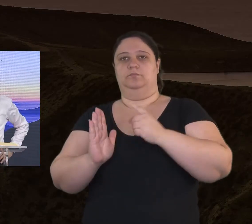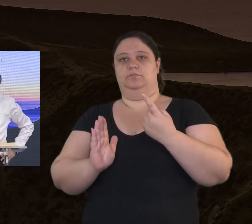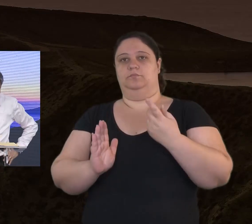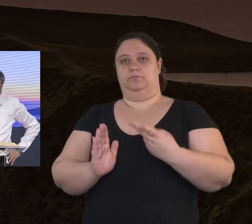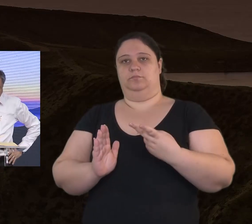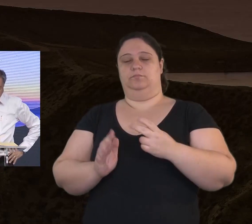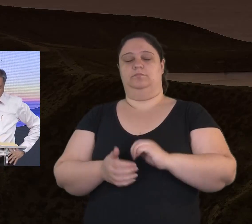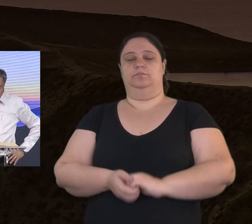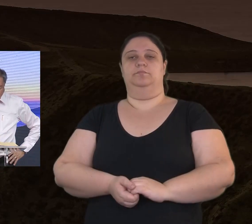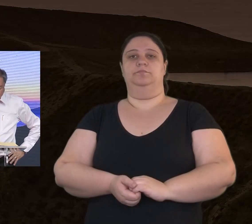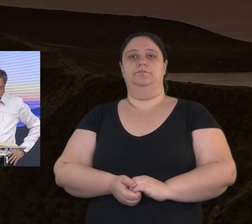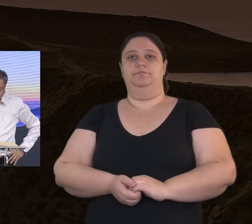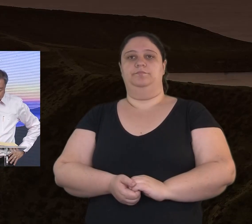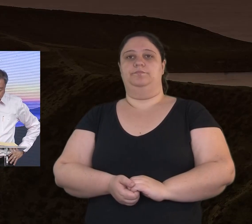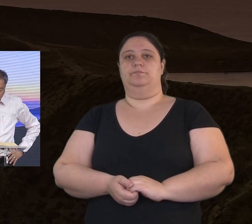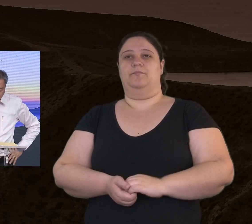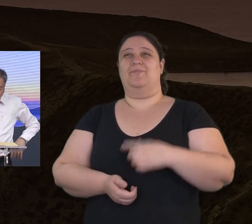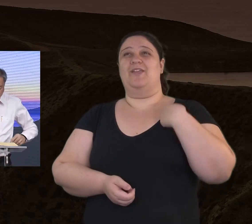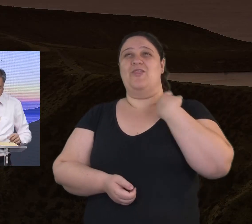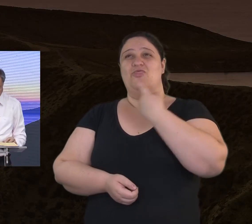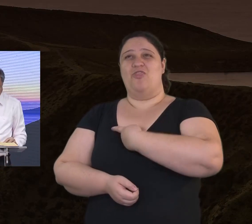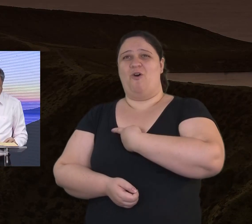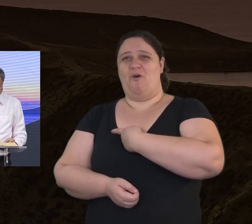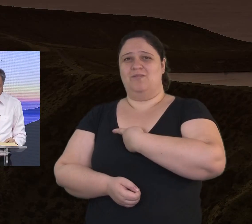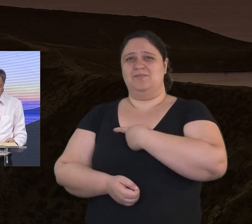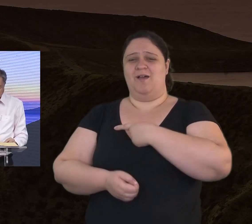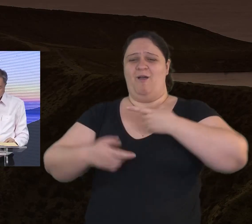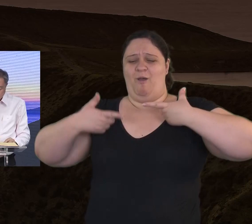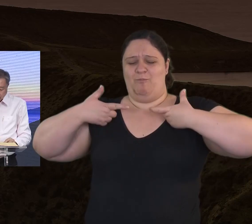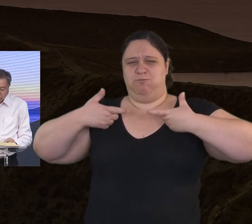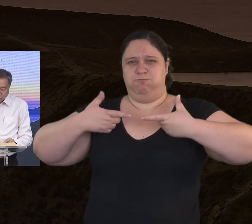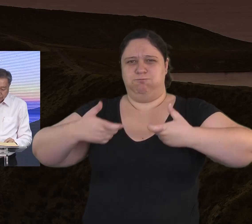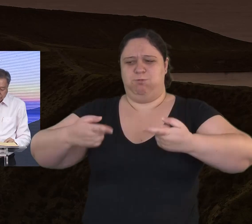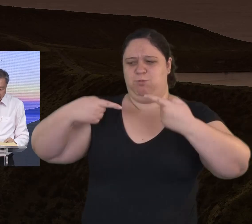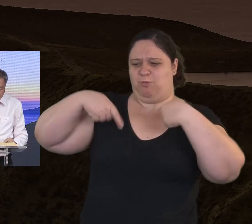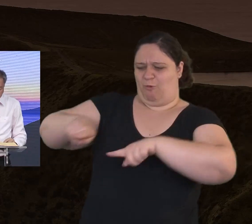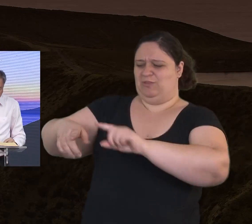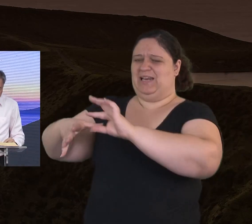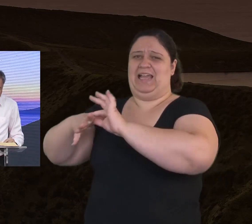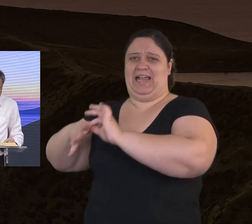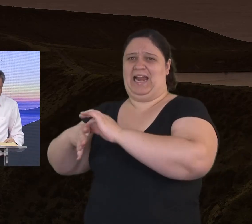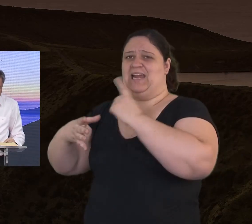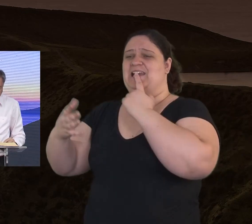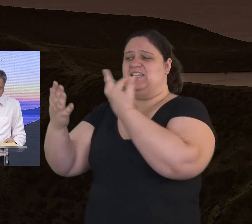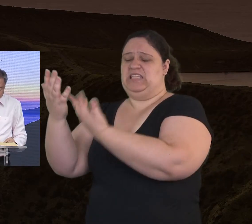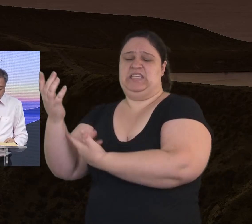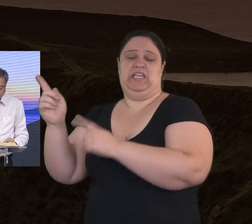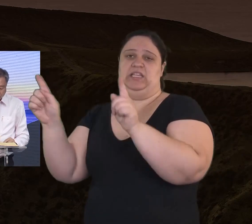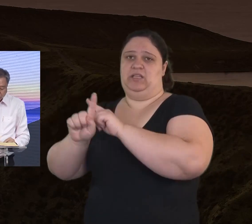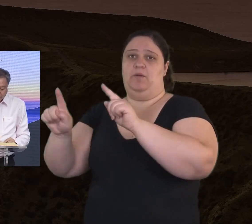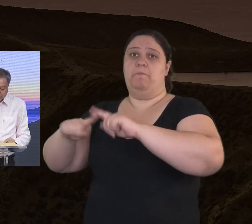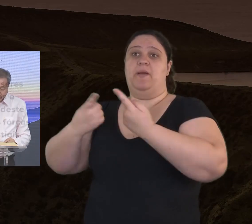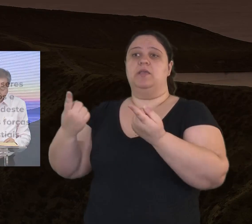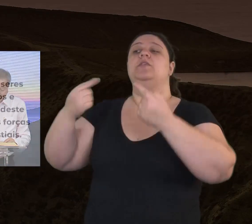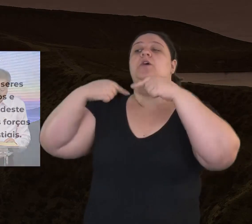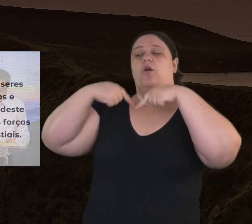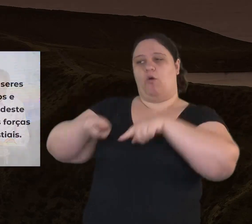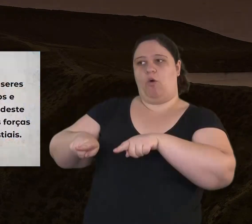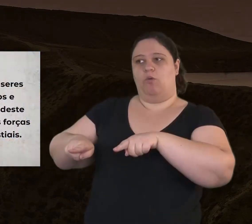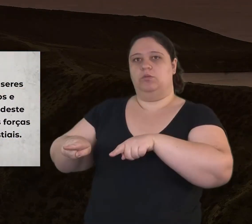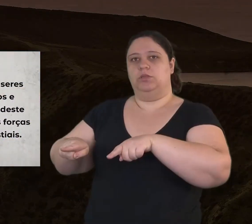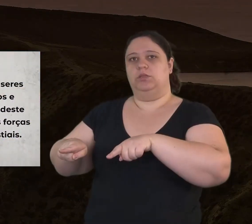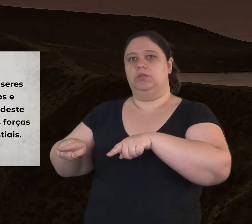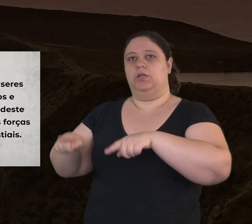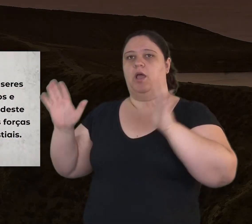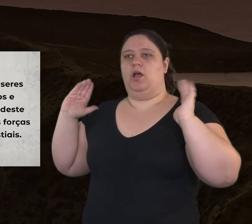Versículo 12, porque a nossa luta não é contra o sangue e a carne, e sim contra os